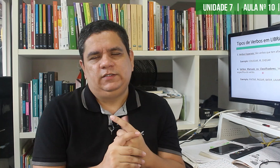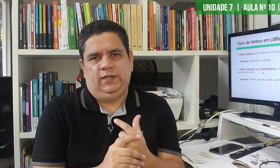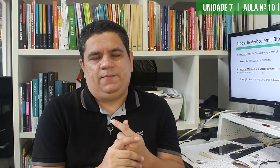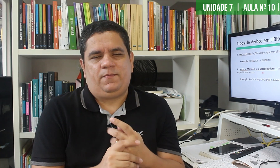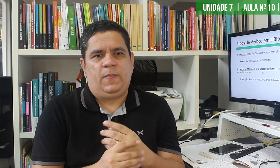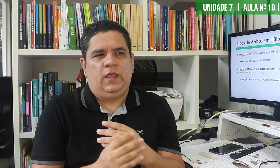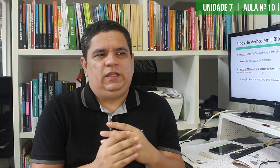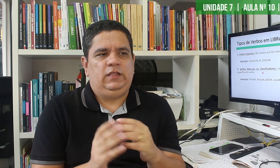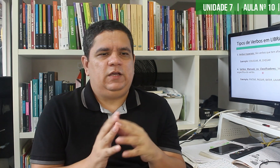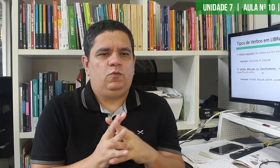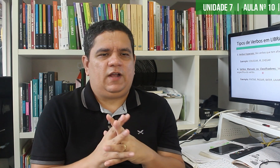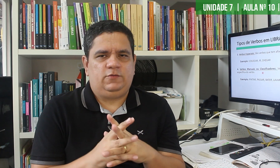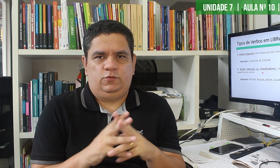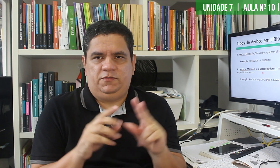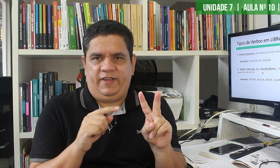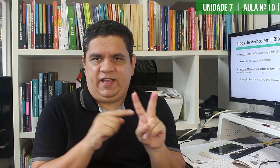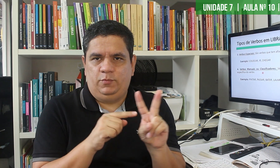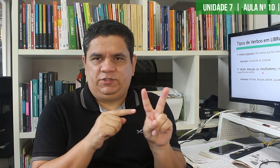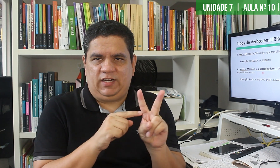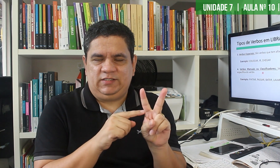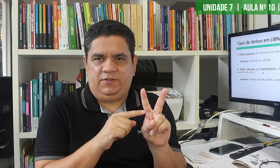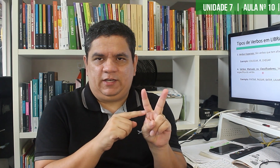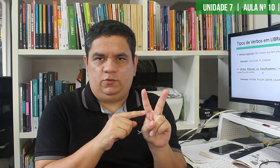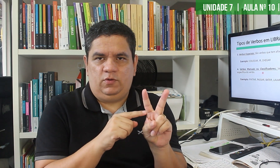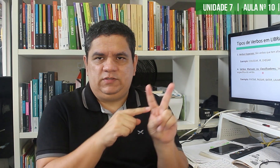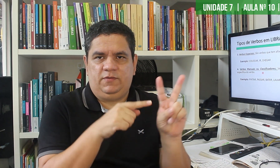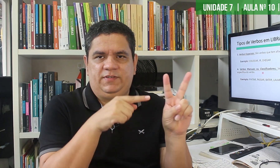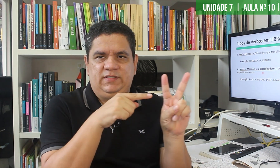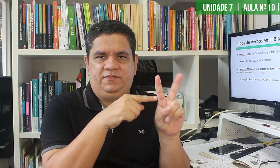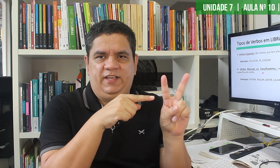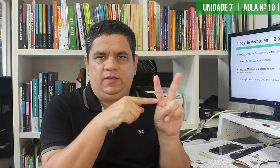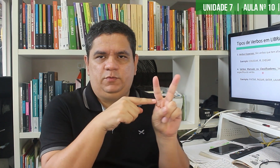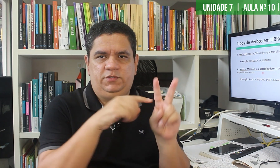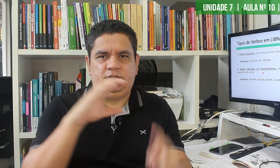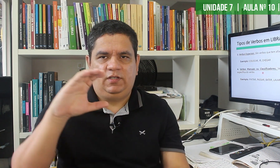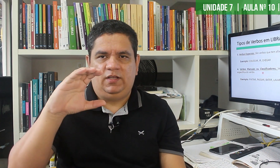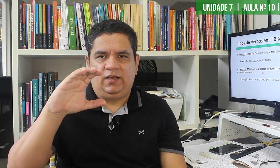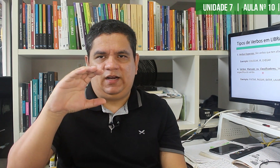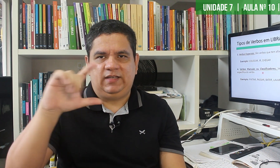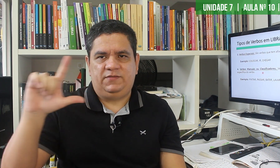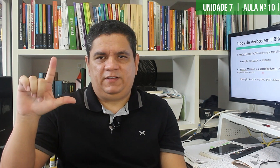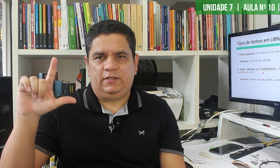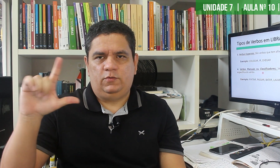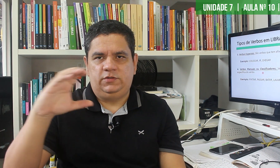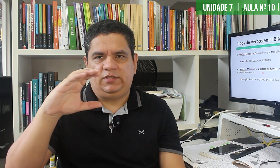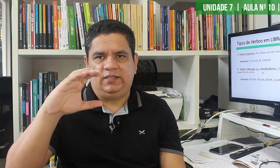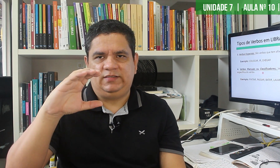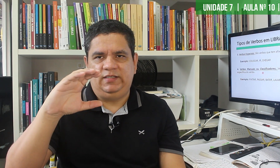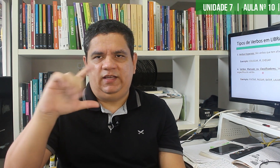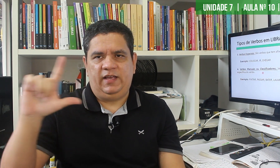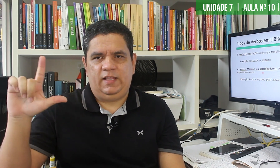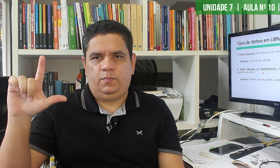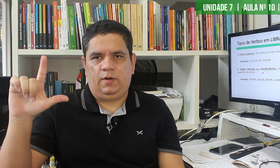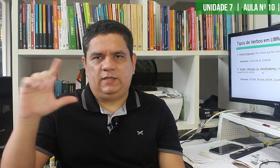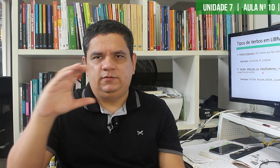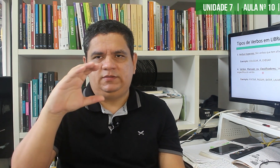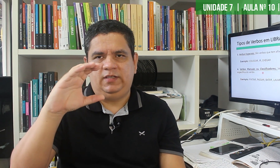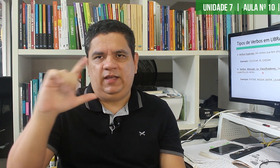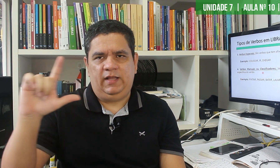tá? Então, no caso dos verbos classificadores, eu vou fazer verbos classificadores, tá? CL pro lado, CL pro